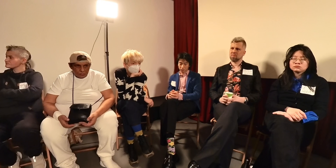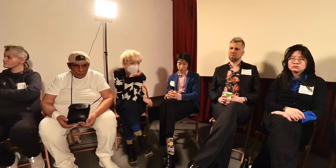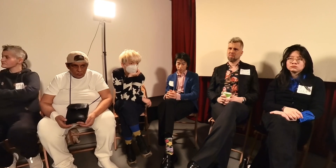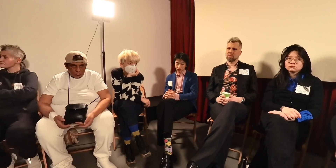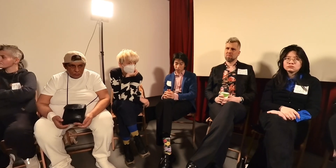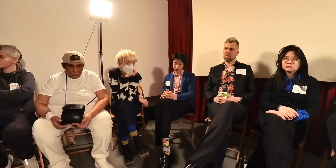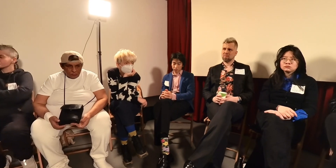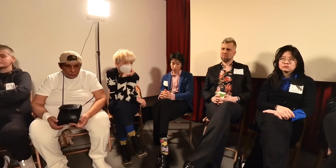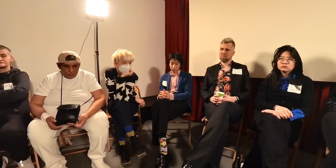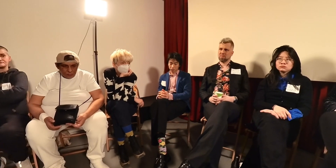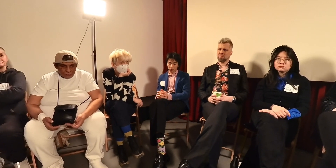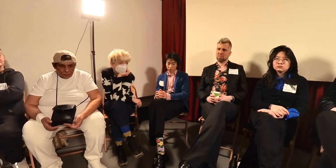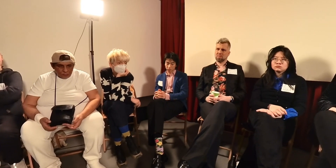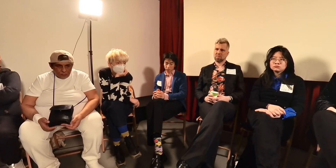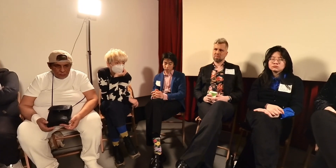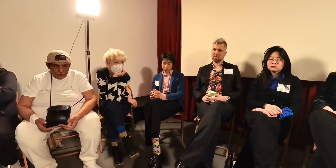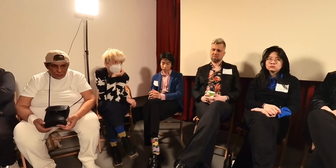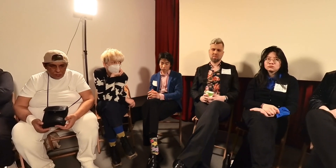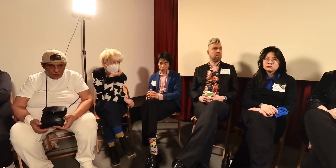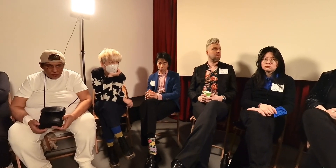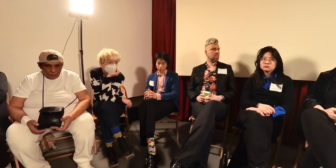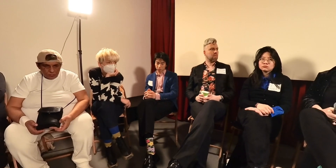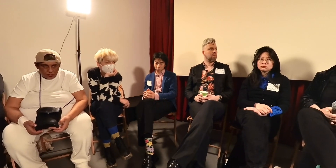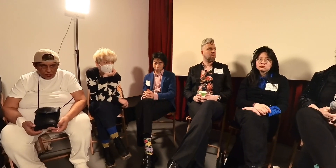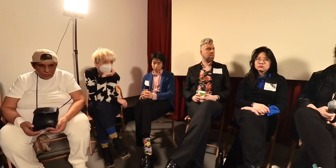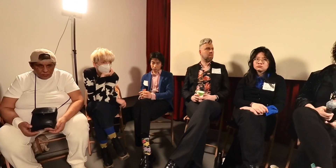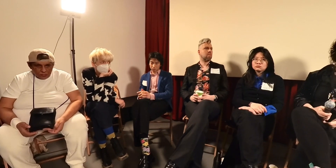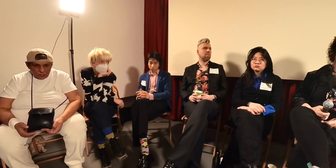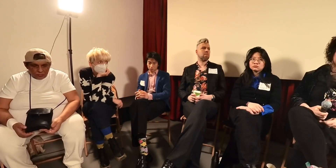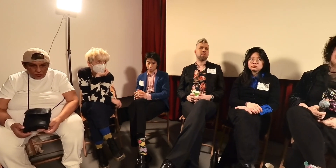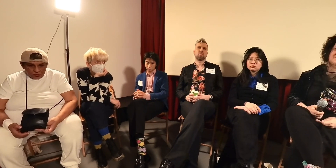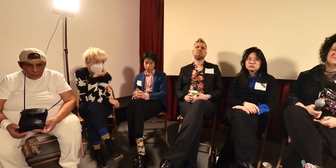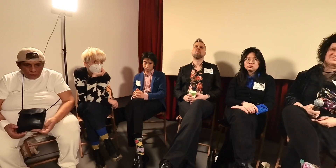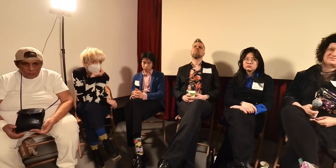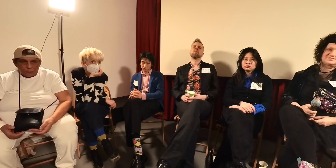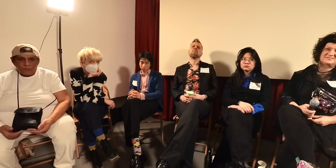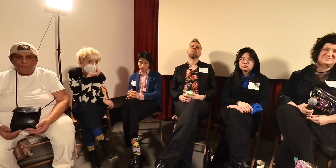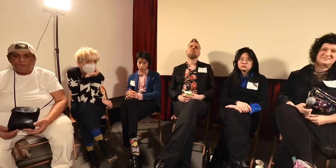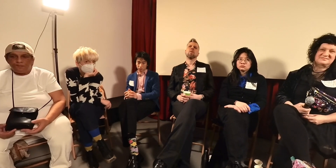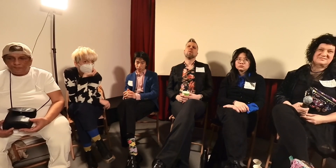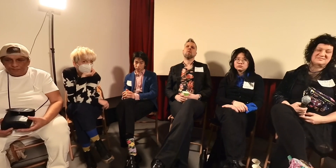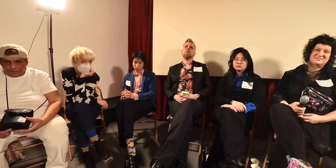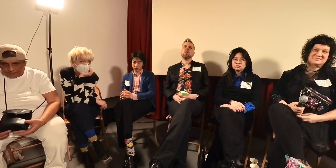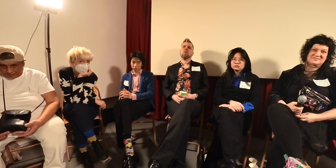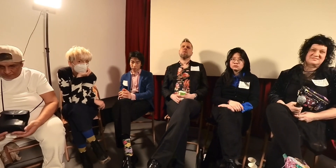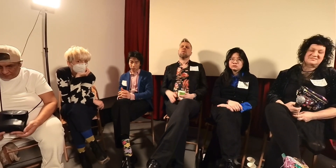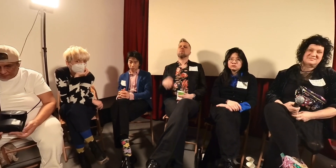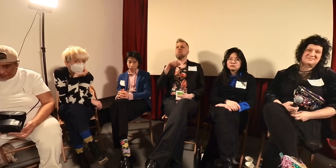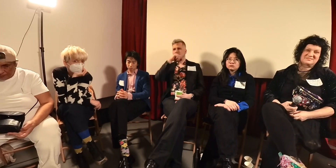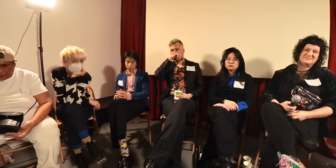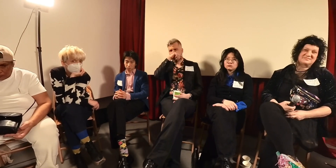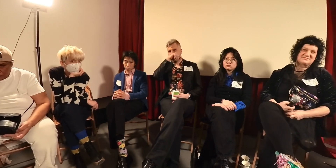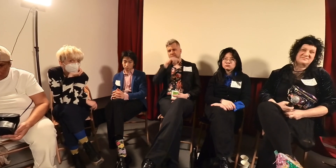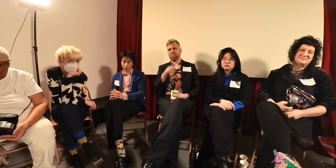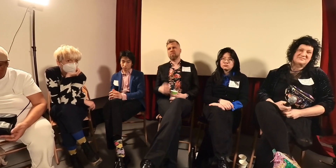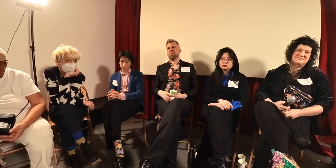udělal už předtím na to téma a že ty cíly spojujete a vždycky uznáte, jako když už nějaká